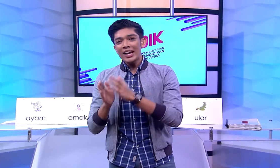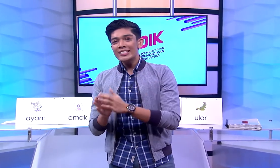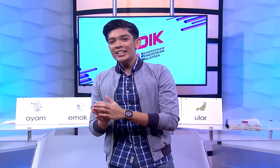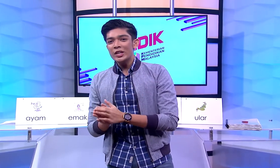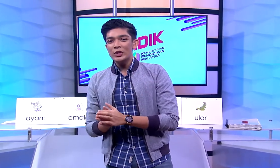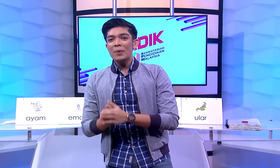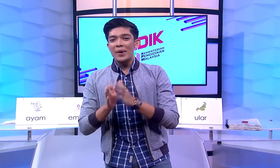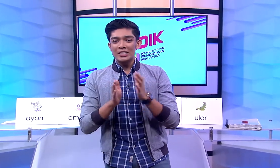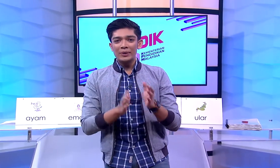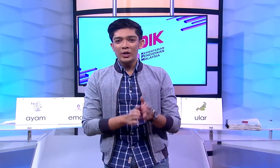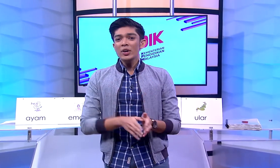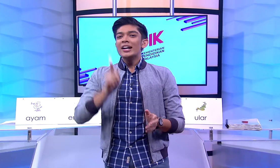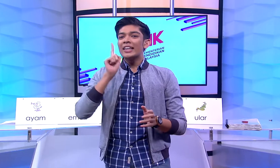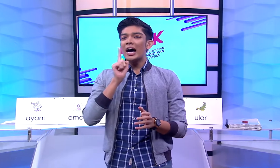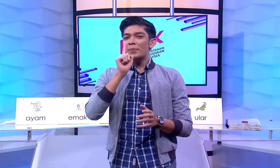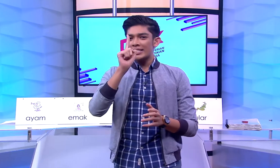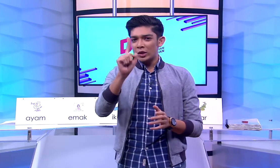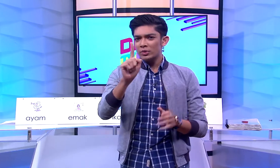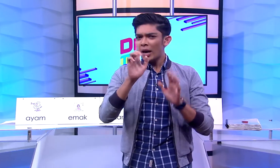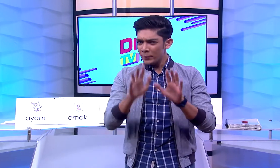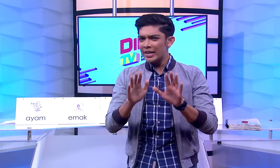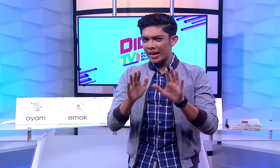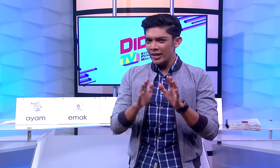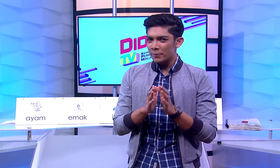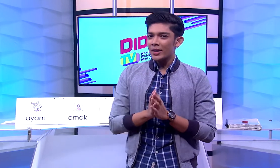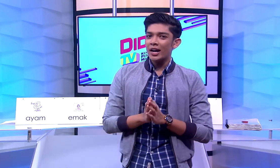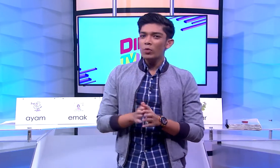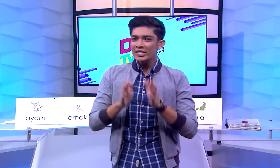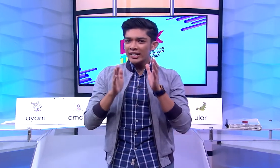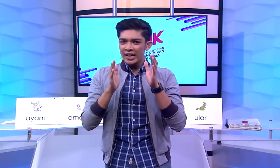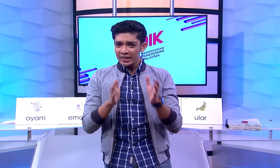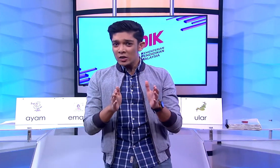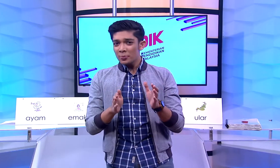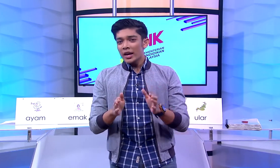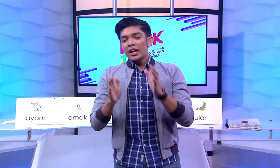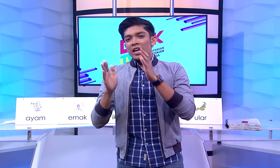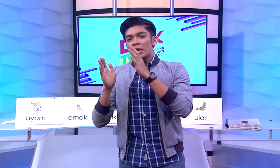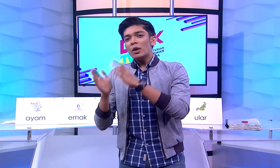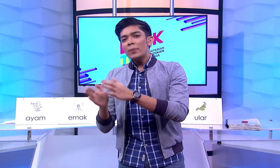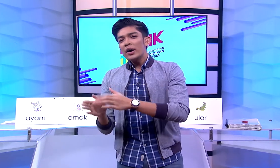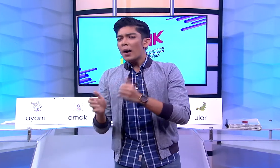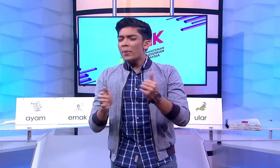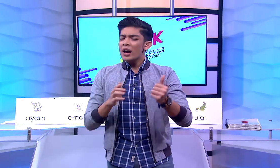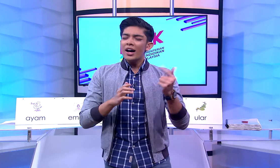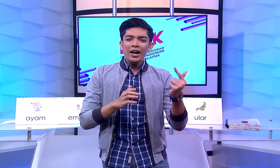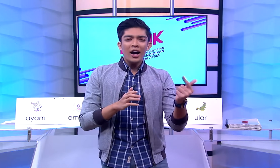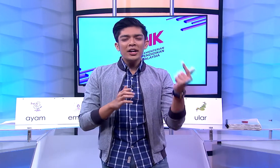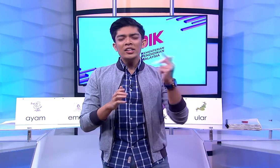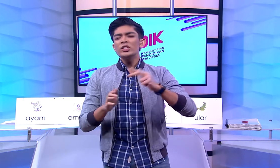dan juga base Melayu tahap 1 tapi adik bukan saja dari tahu dibawa ke Abang Kakak nenek